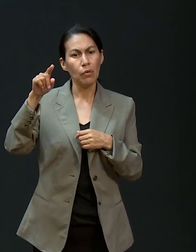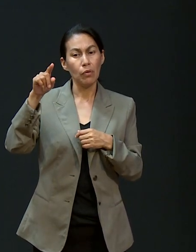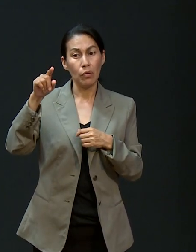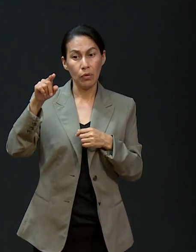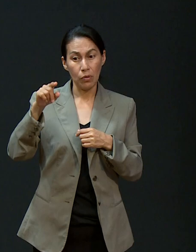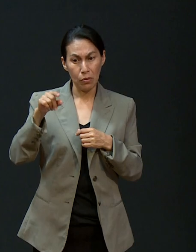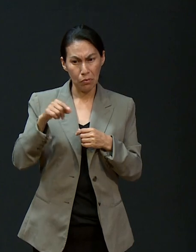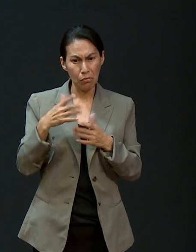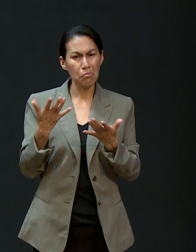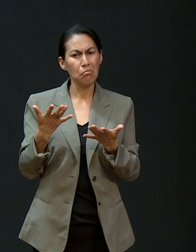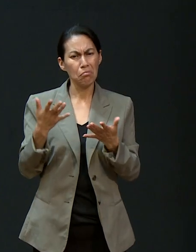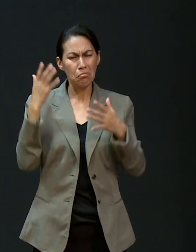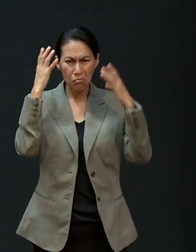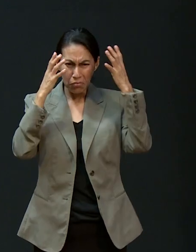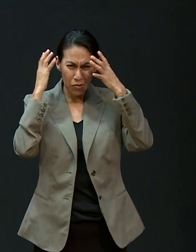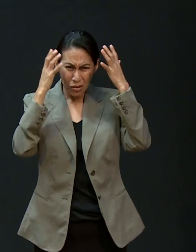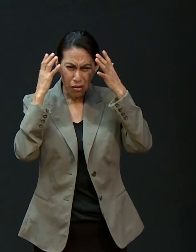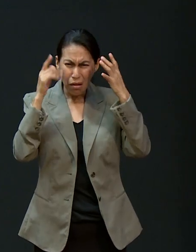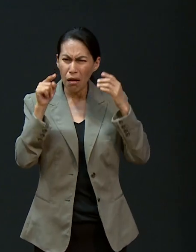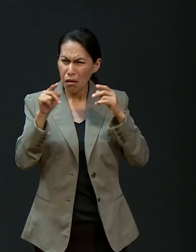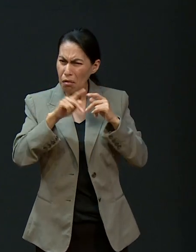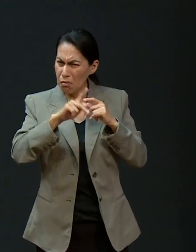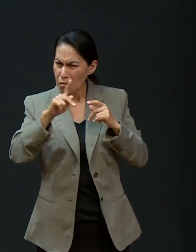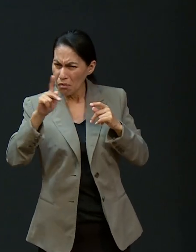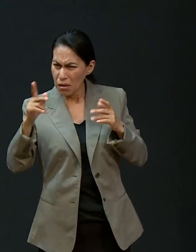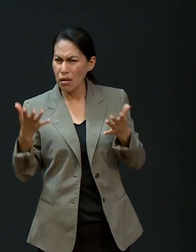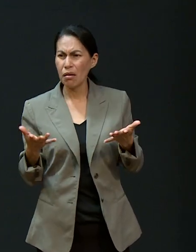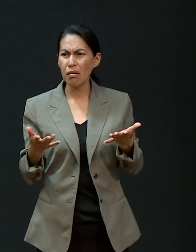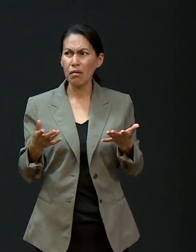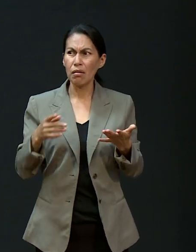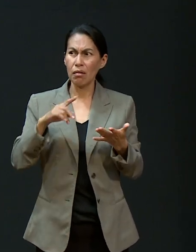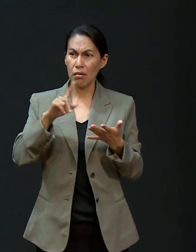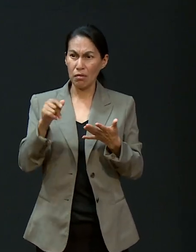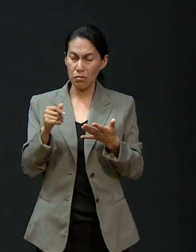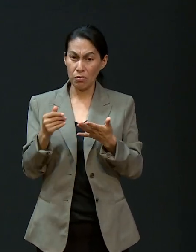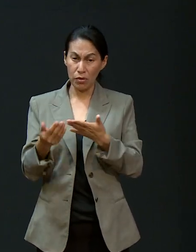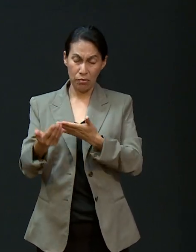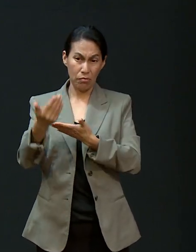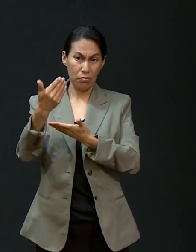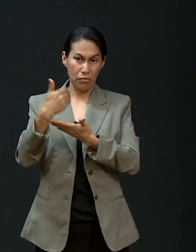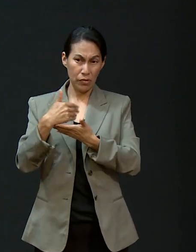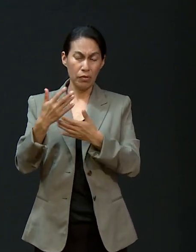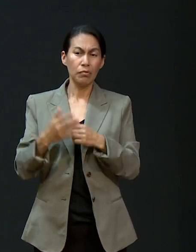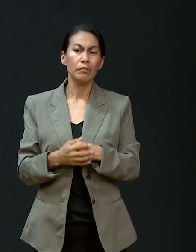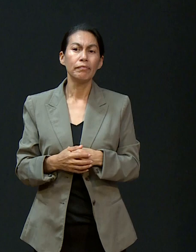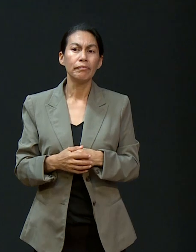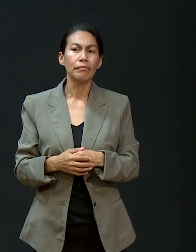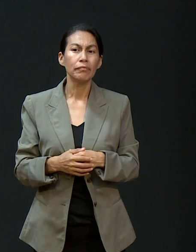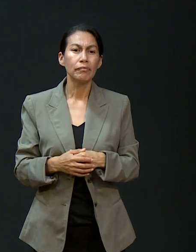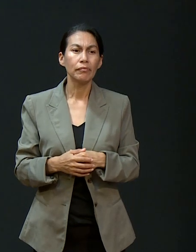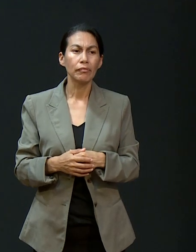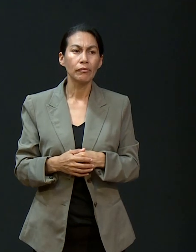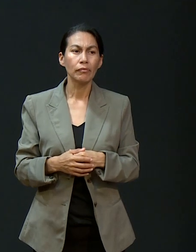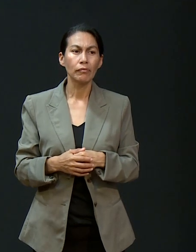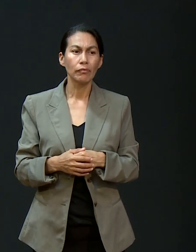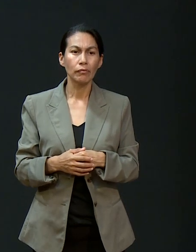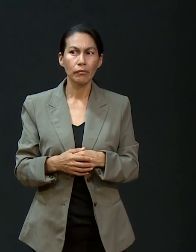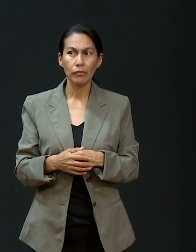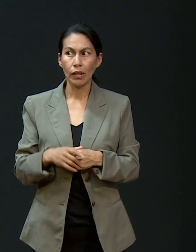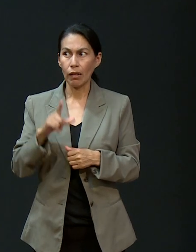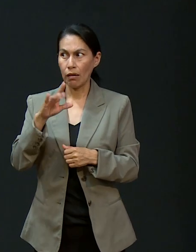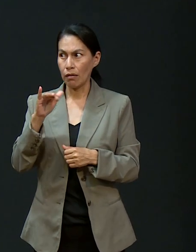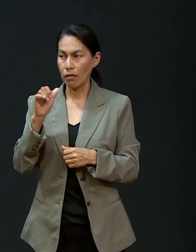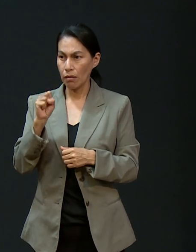de la caminata, vamos bañarnos un poco en esta playa y entramos un poco y entonces...